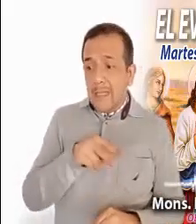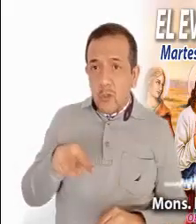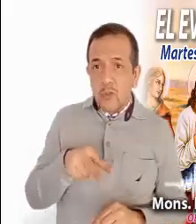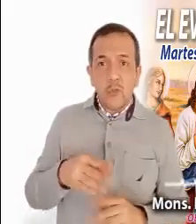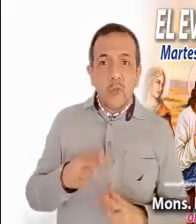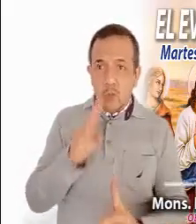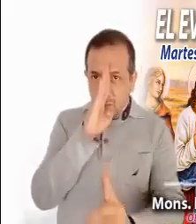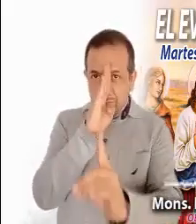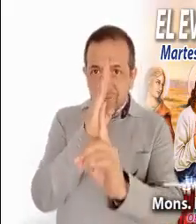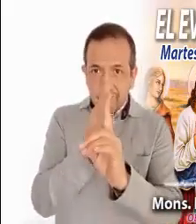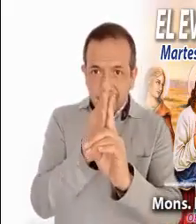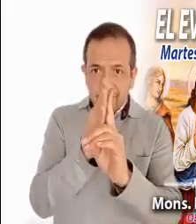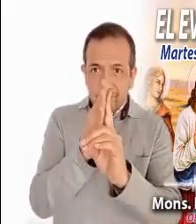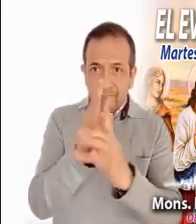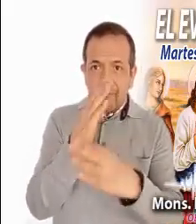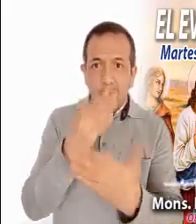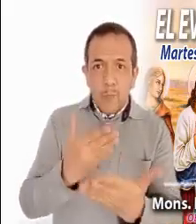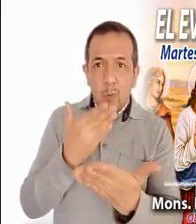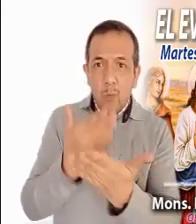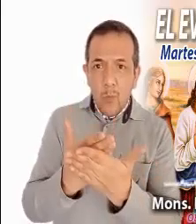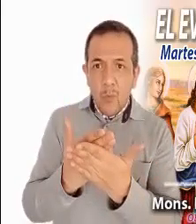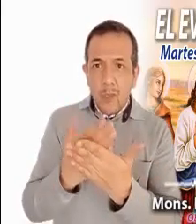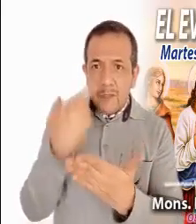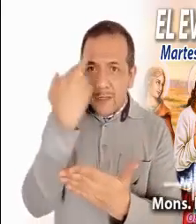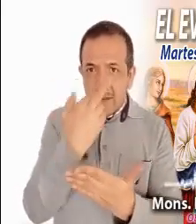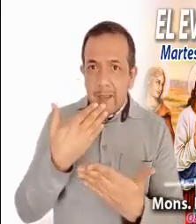mirar y examinar objetivamente las propuestas.